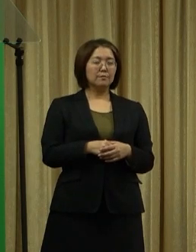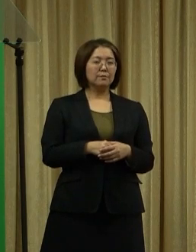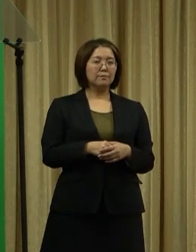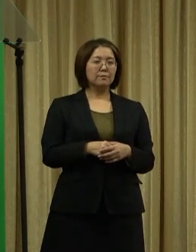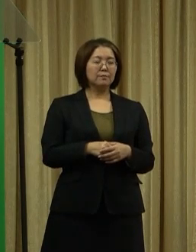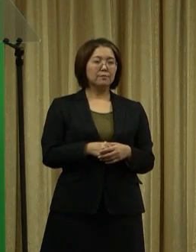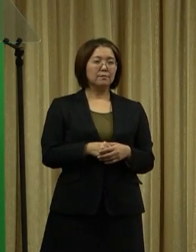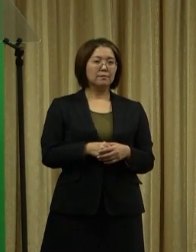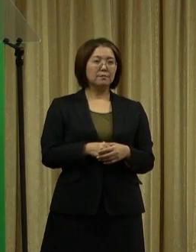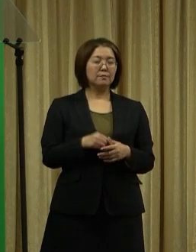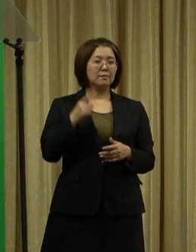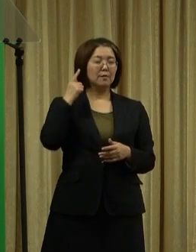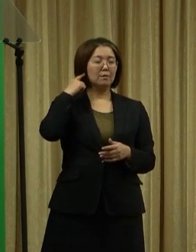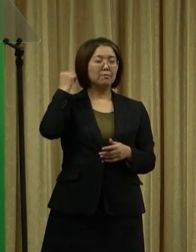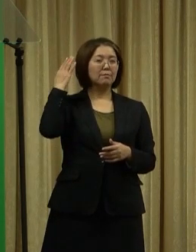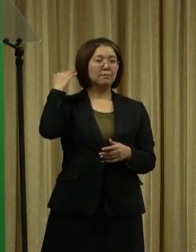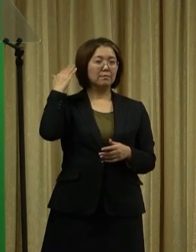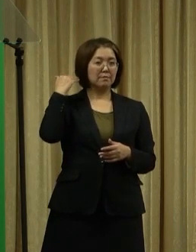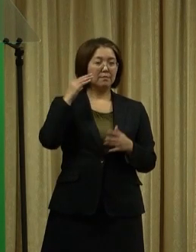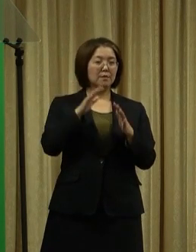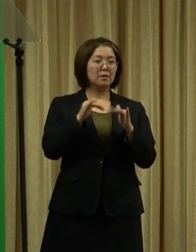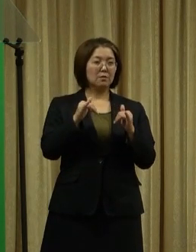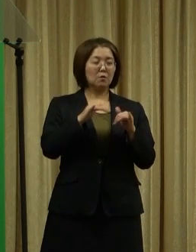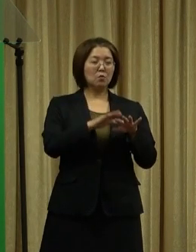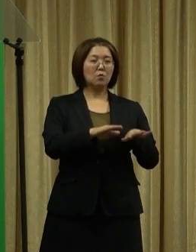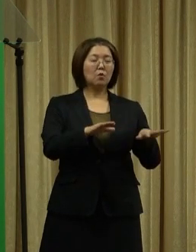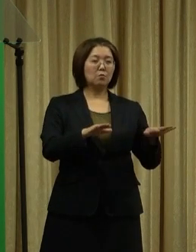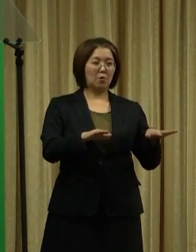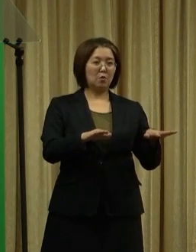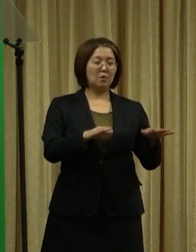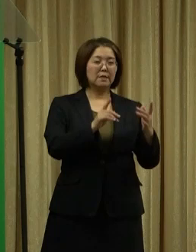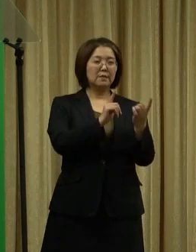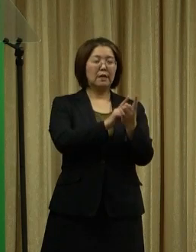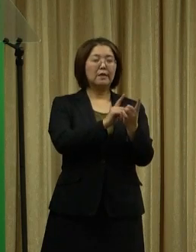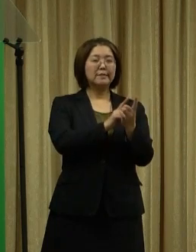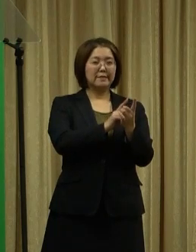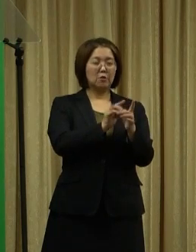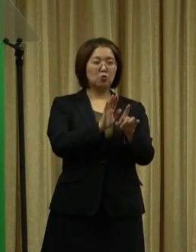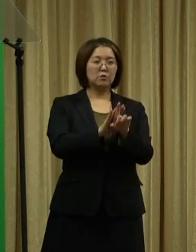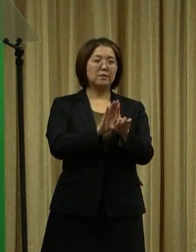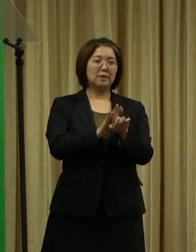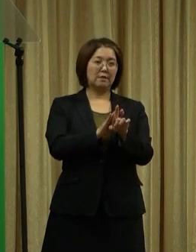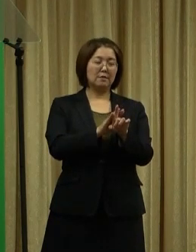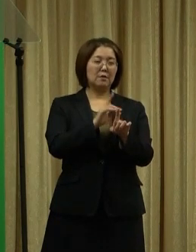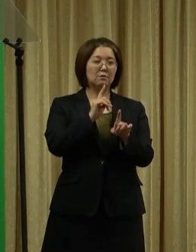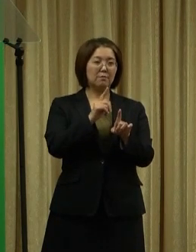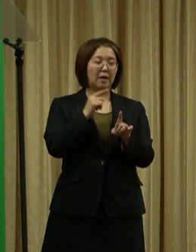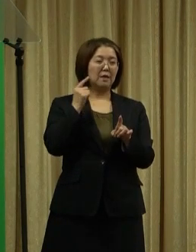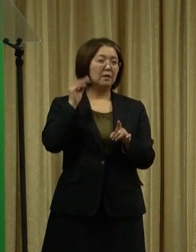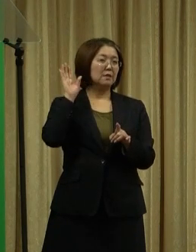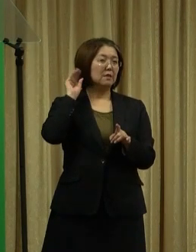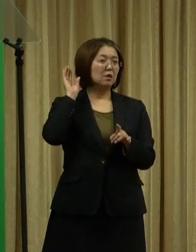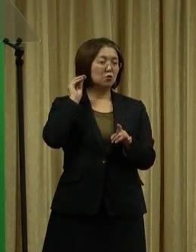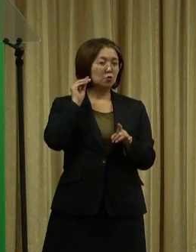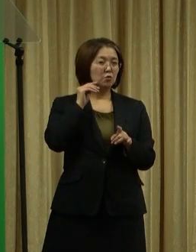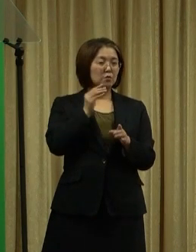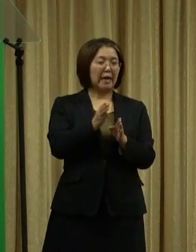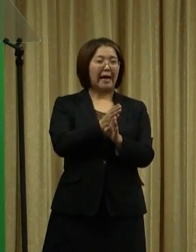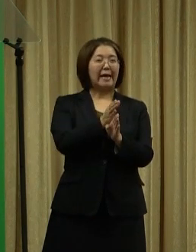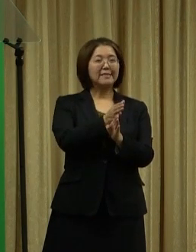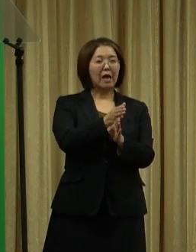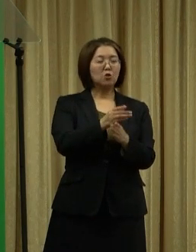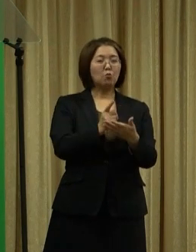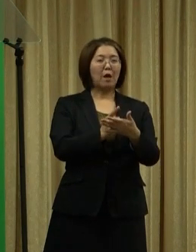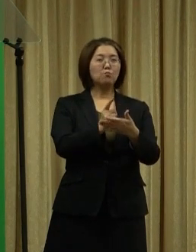また耳が不自由な方それから子どもに対しての支援ということで耳で聞くハザードマップ、今回